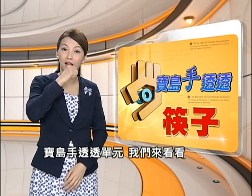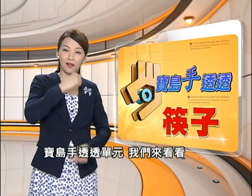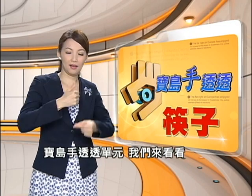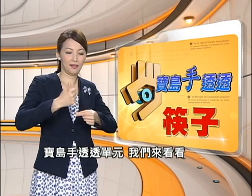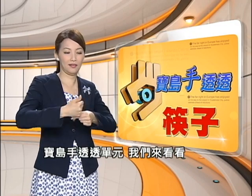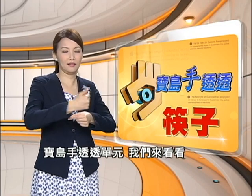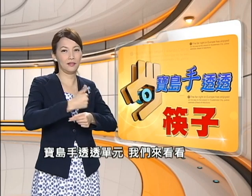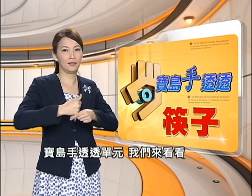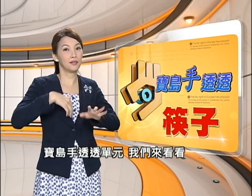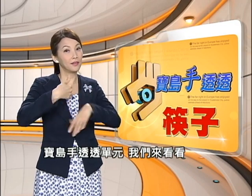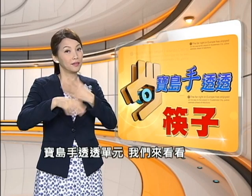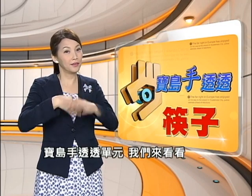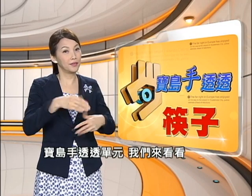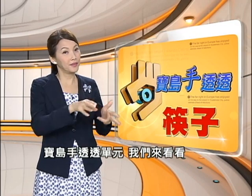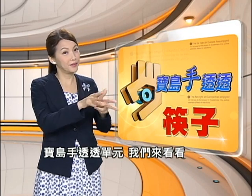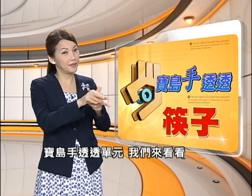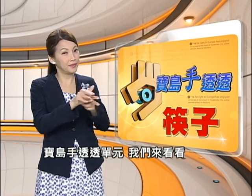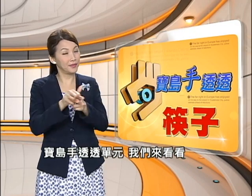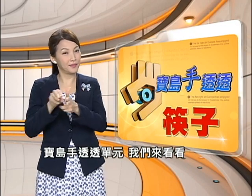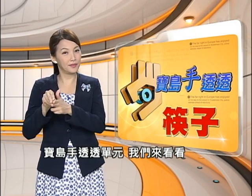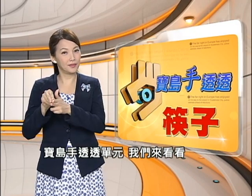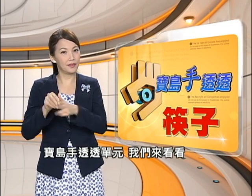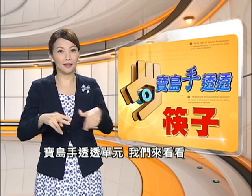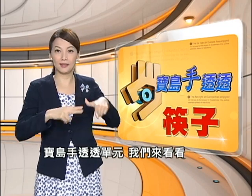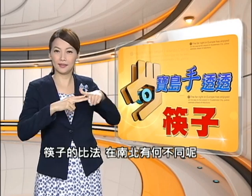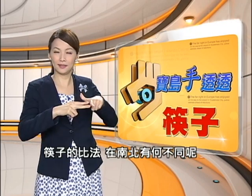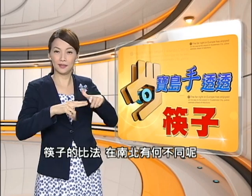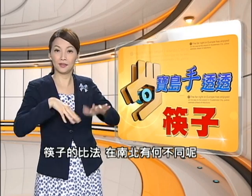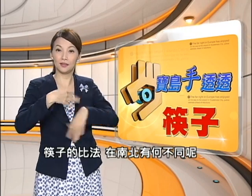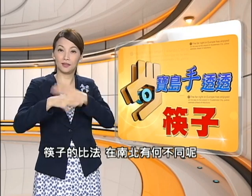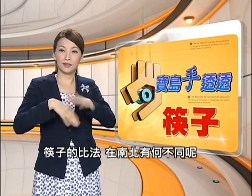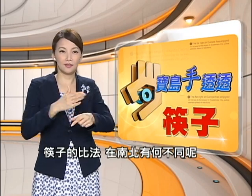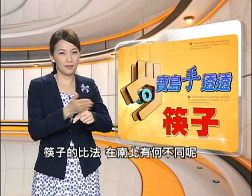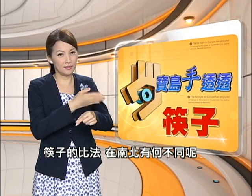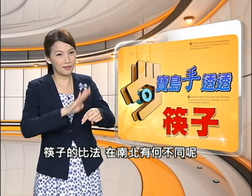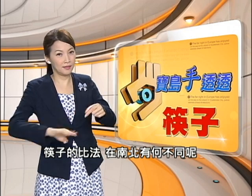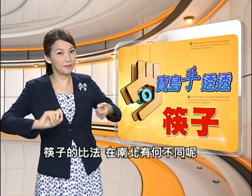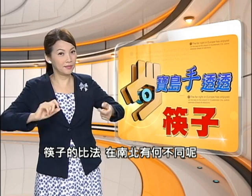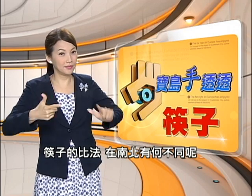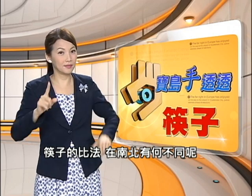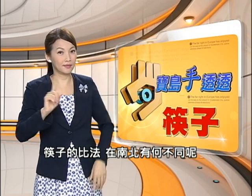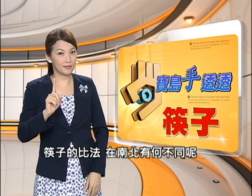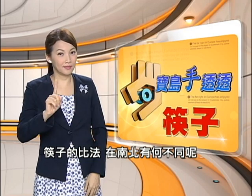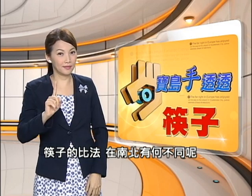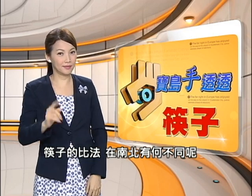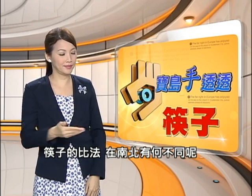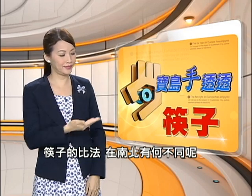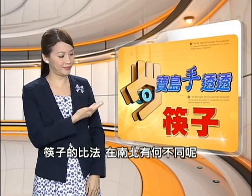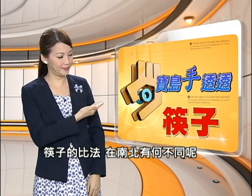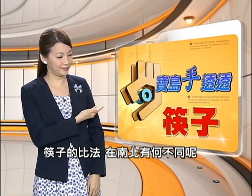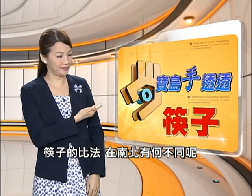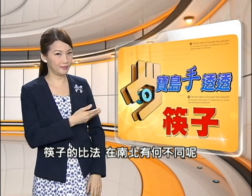宝岛手偷偷单元，我们来看看筷子的笔法在南北有何不同呢？